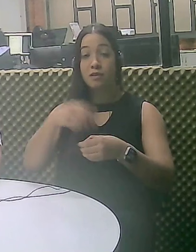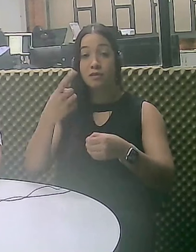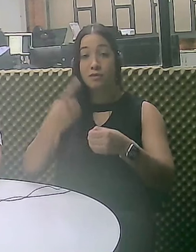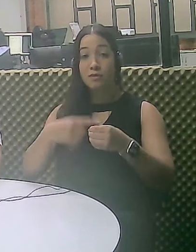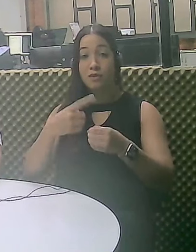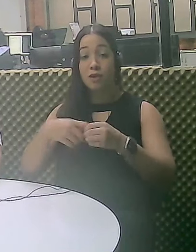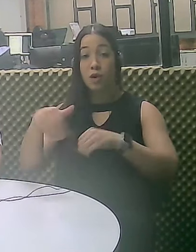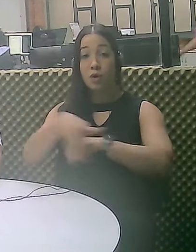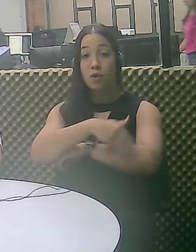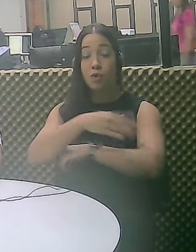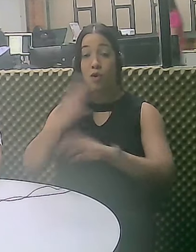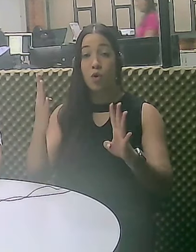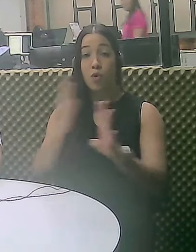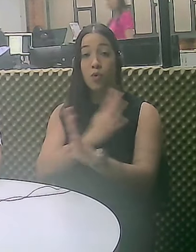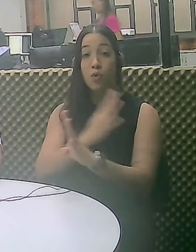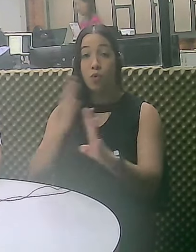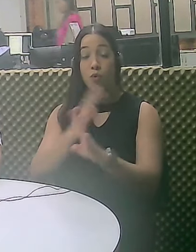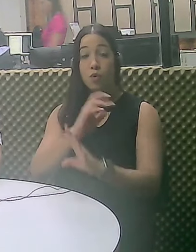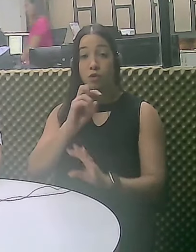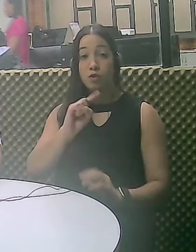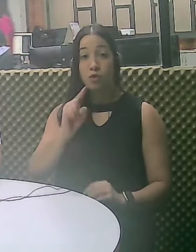na Avenida Rondon Pacheco,